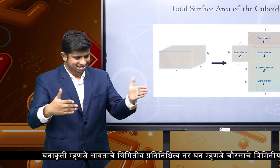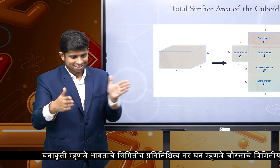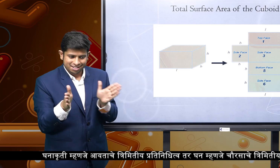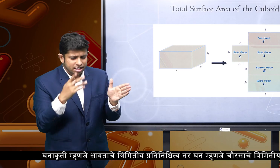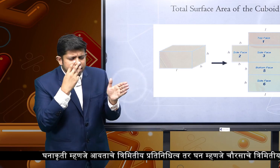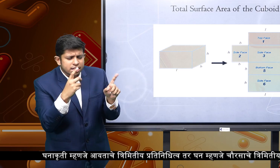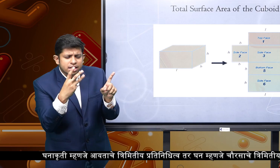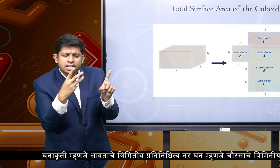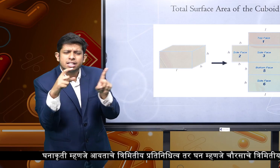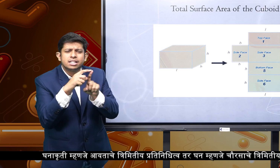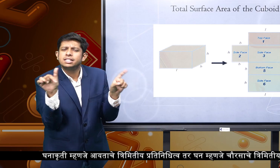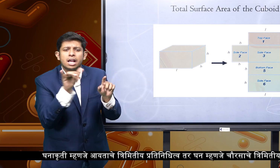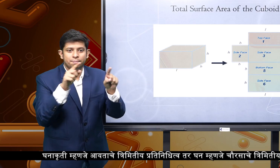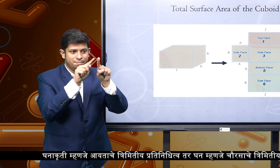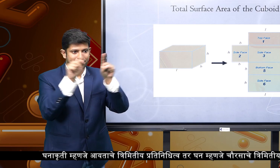चौरसाचे त्रिमितीय प्रतिनिधित्व.